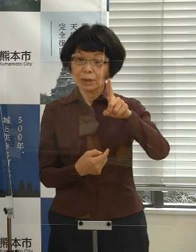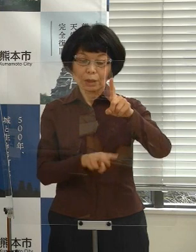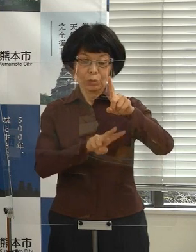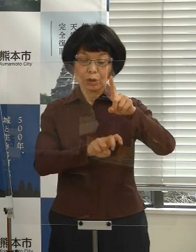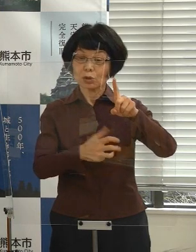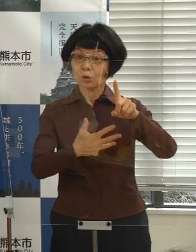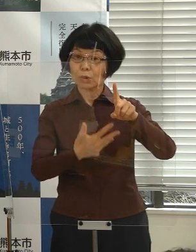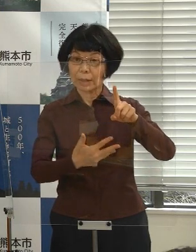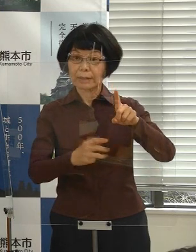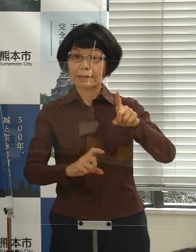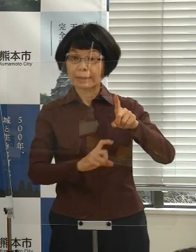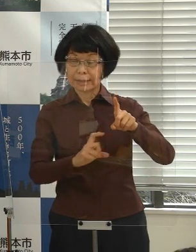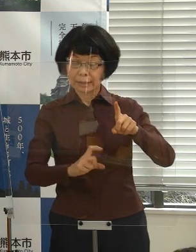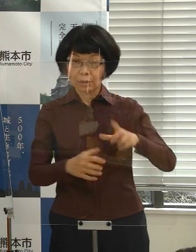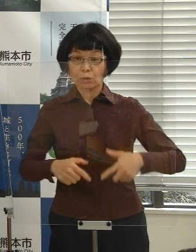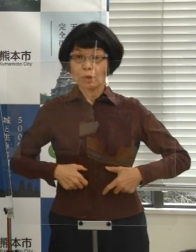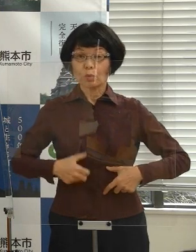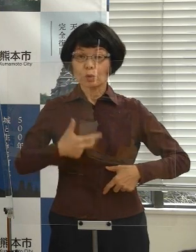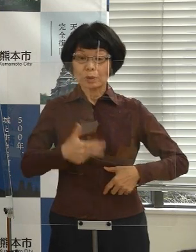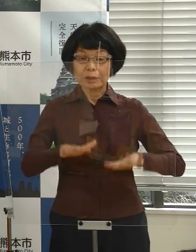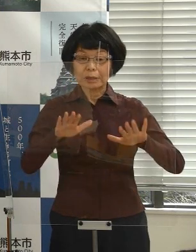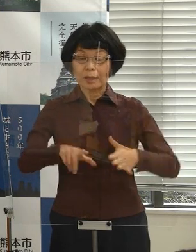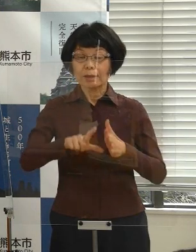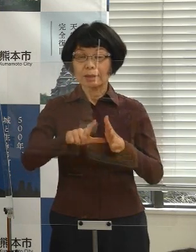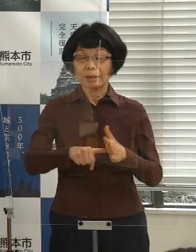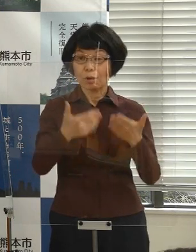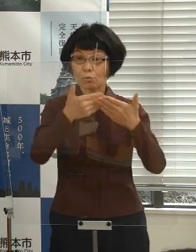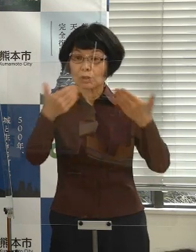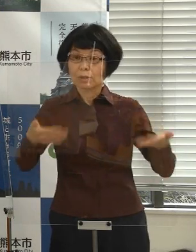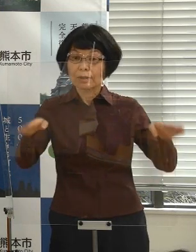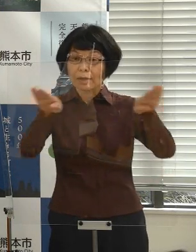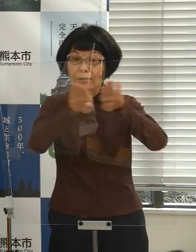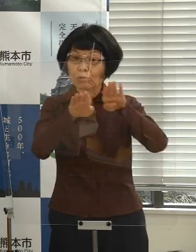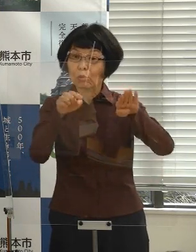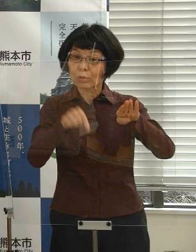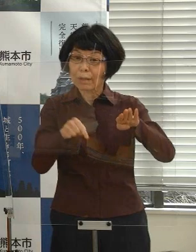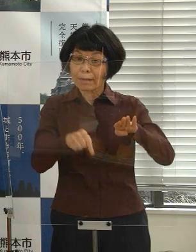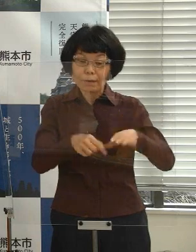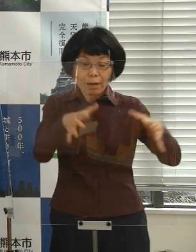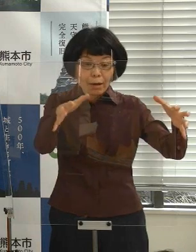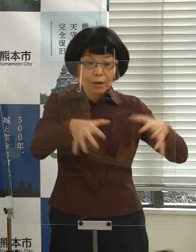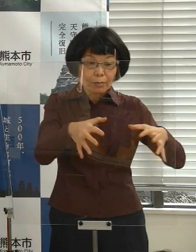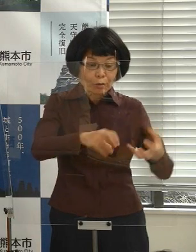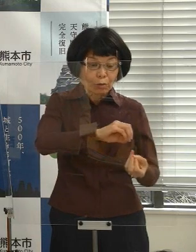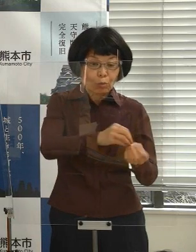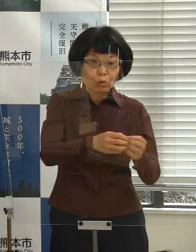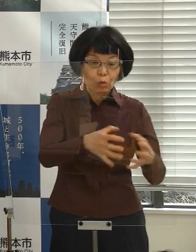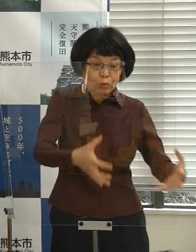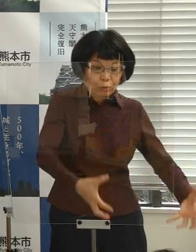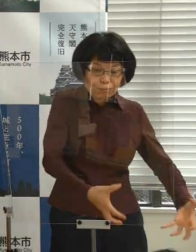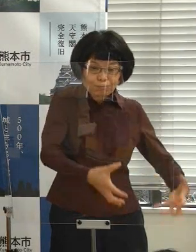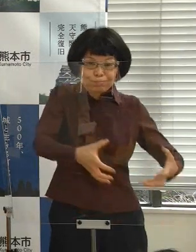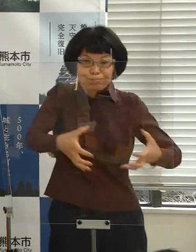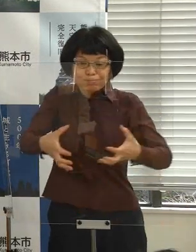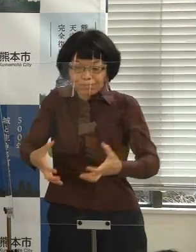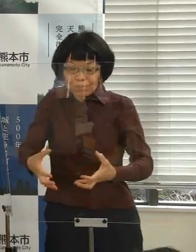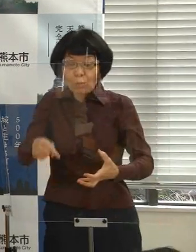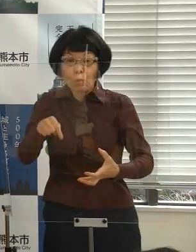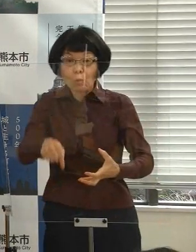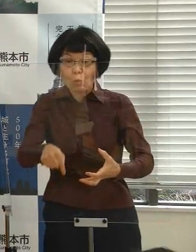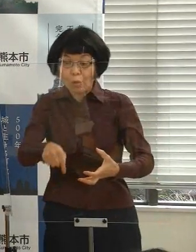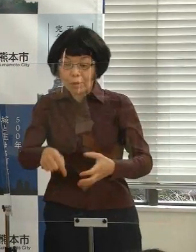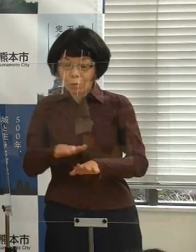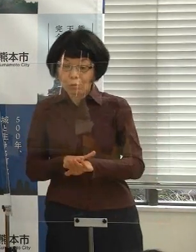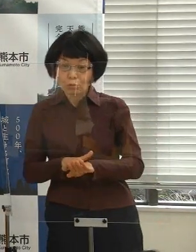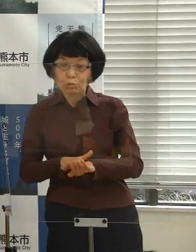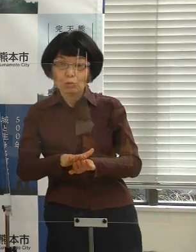日熊本市現代美術館において集まったレゴブロックを使ったスロープ制作の